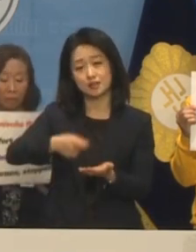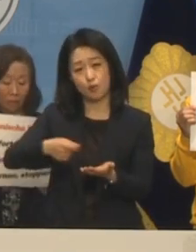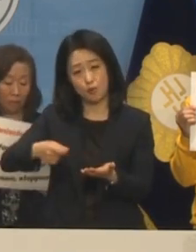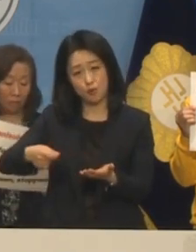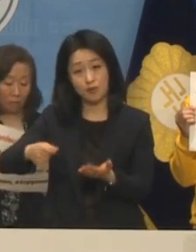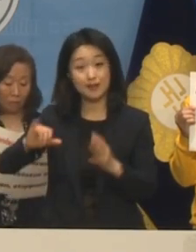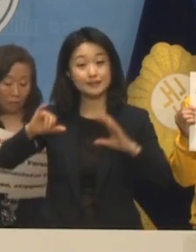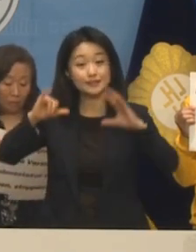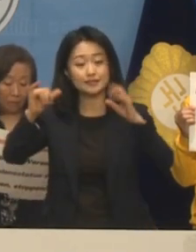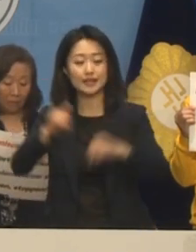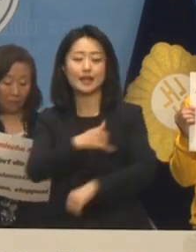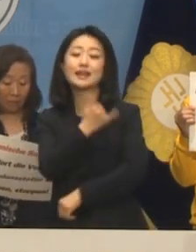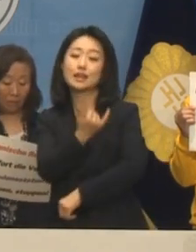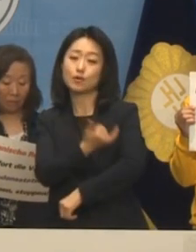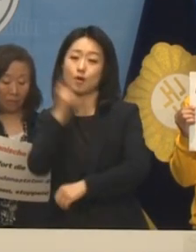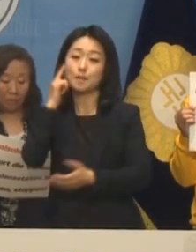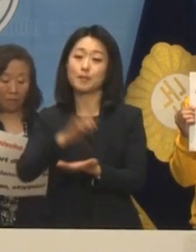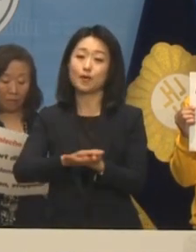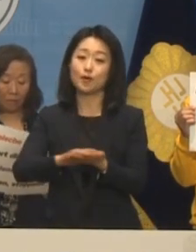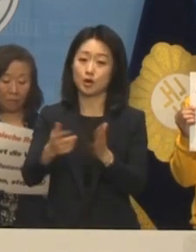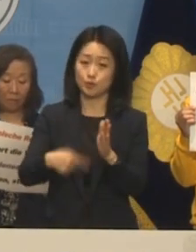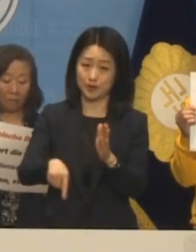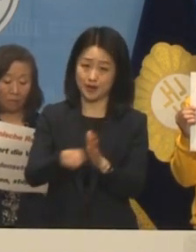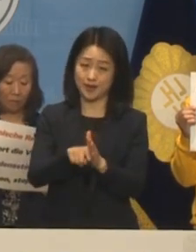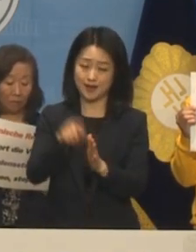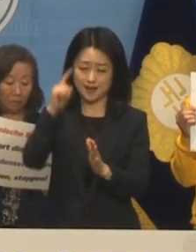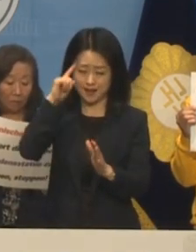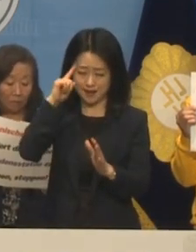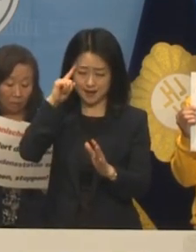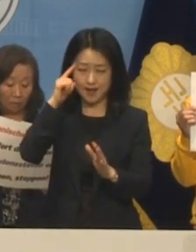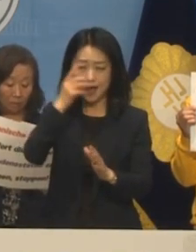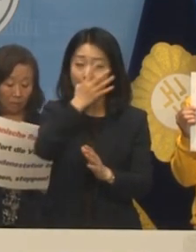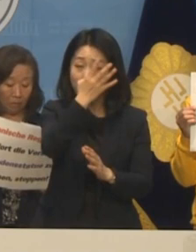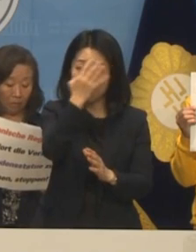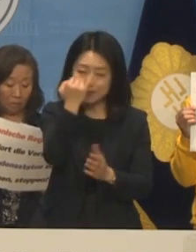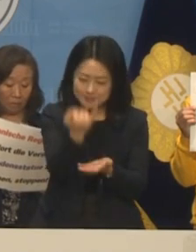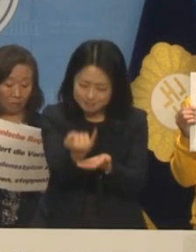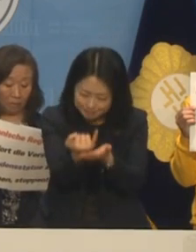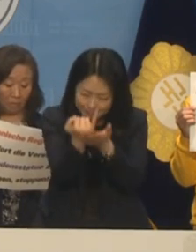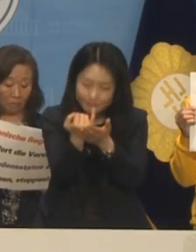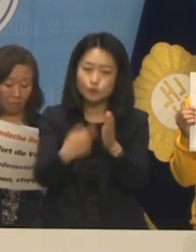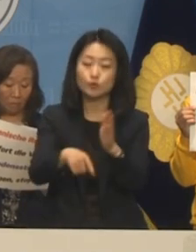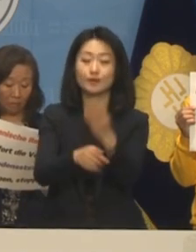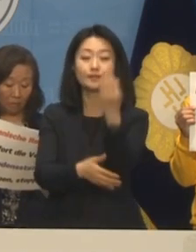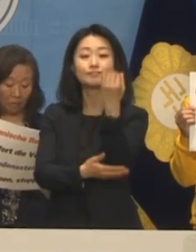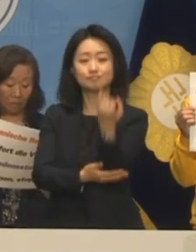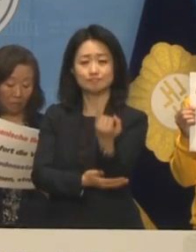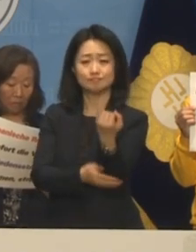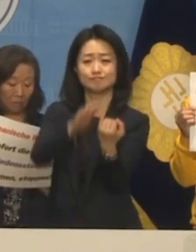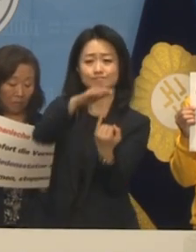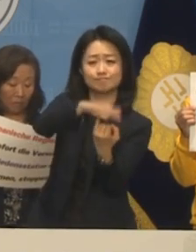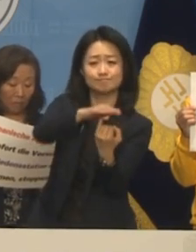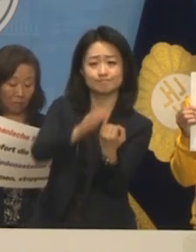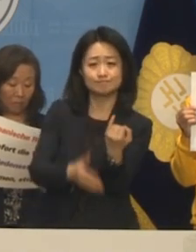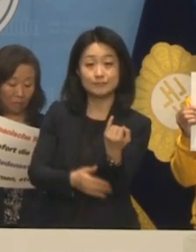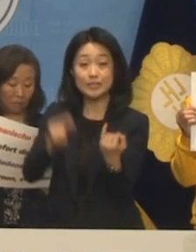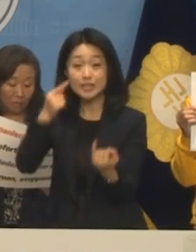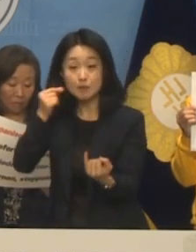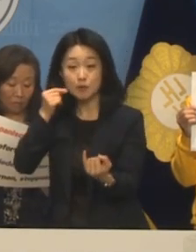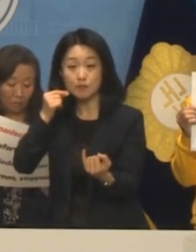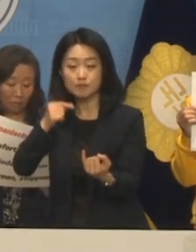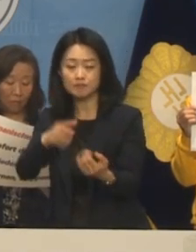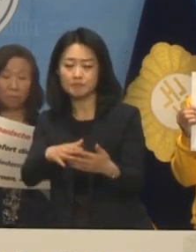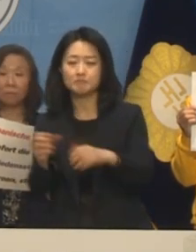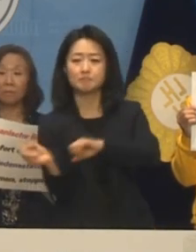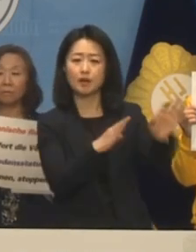세계의 보편적인 인권과 평화를 위해 할머님들의 뜻을 받들어 세운 것을 일본은 지우려고 하는